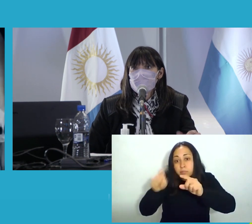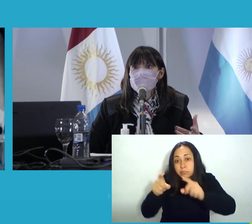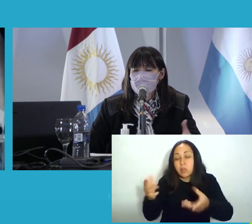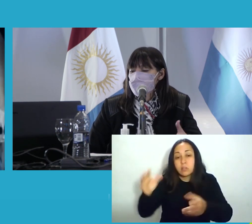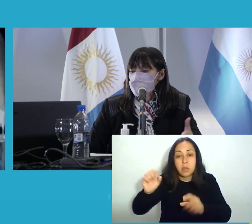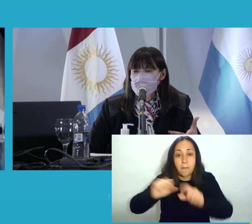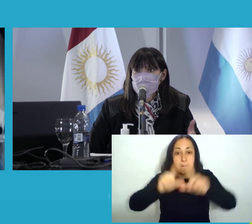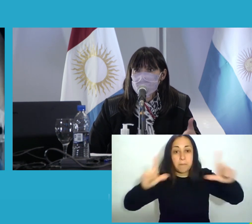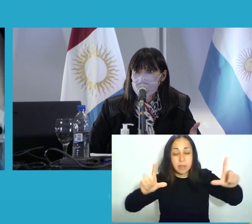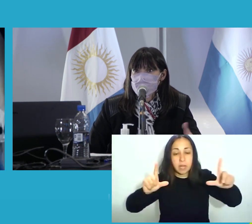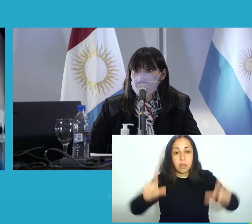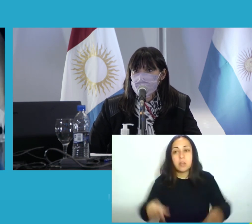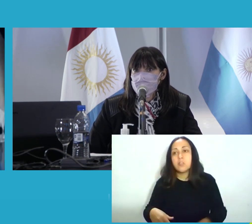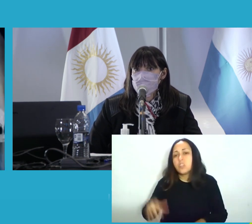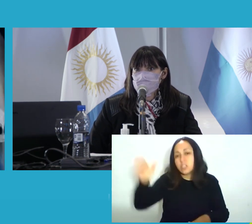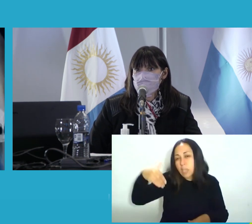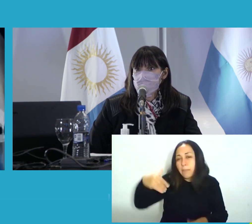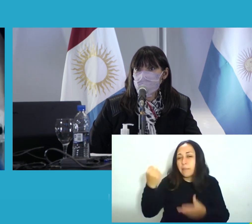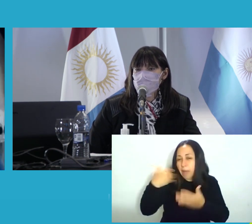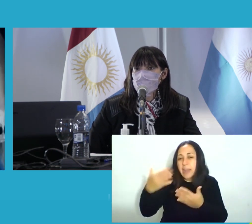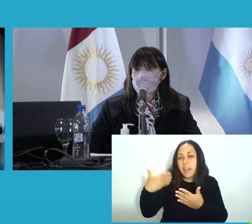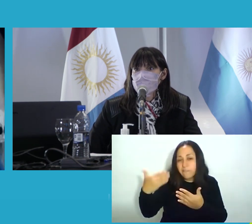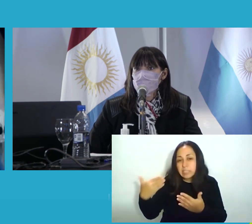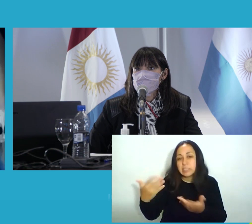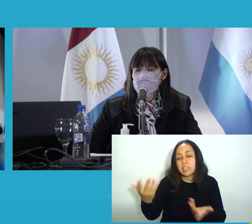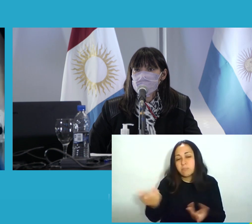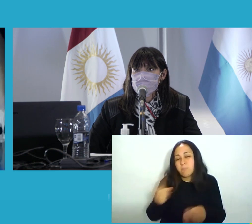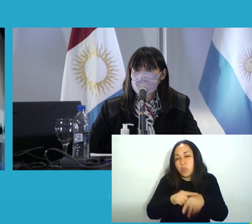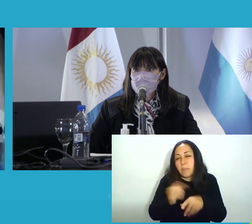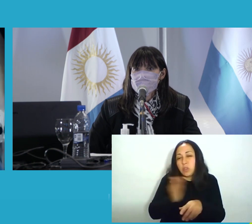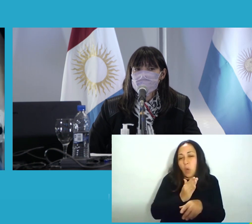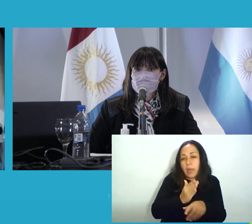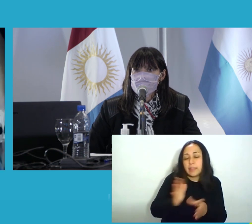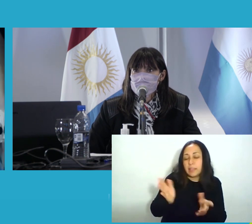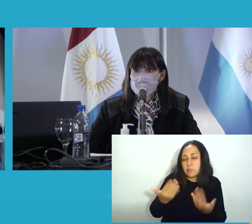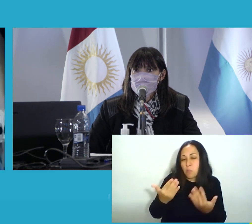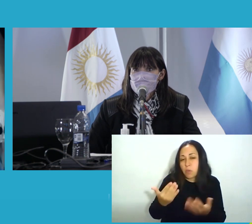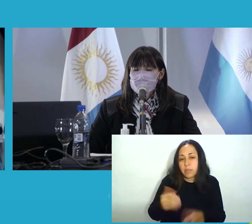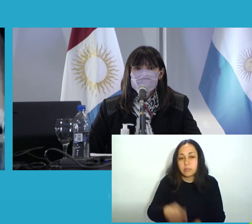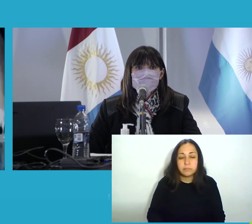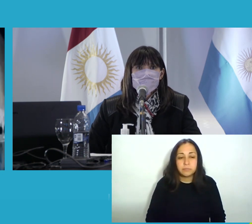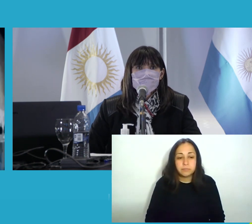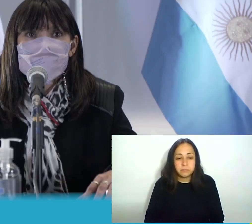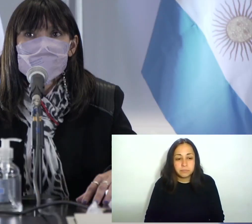que son llamados, como recién yo llamé varias veces, o sea, tienen la posibilidad de un tiempito como para hacerse presentes.